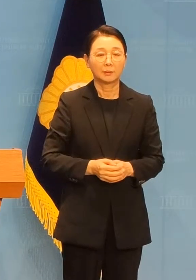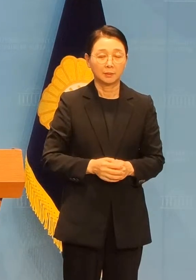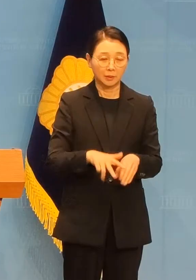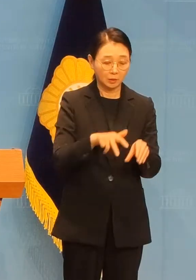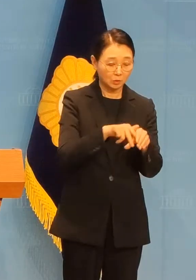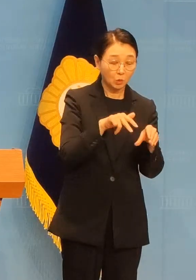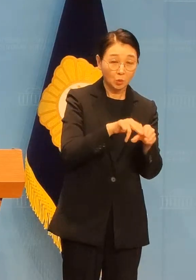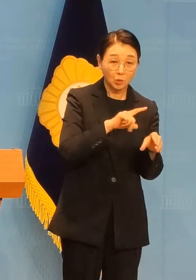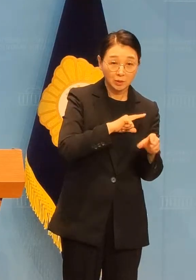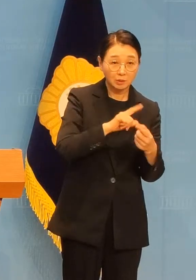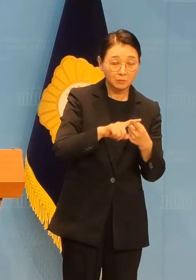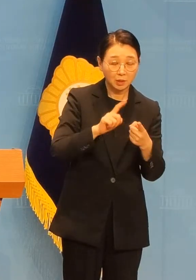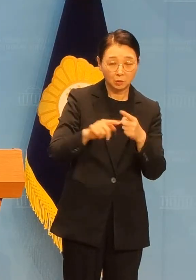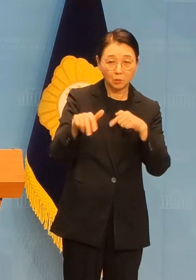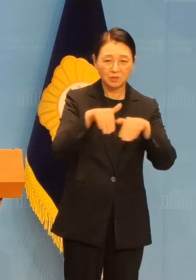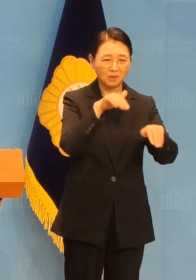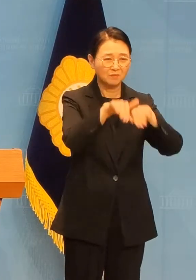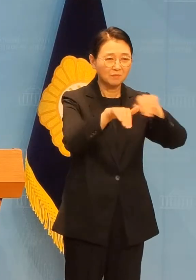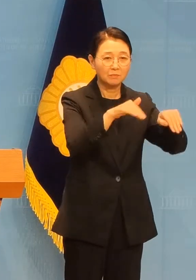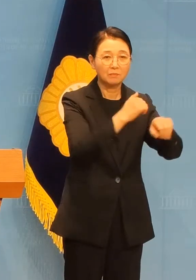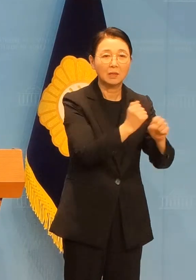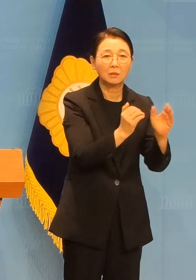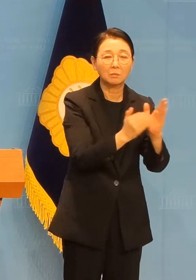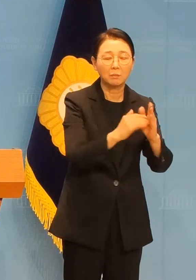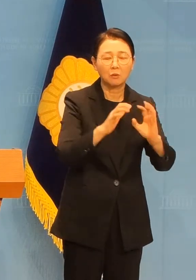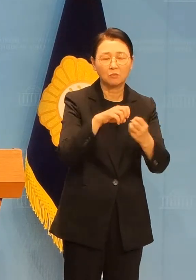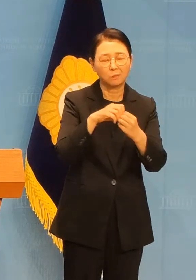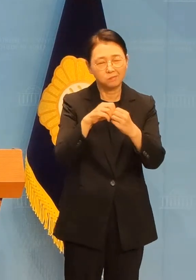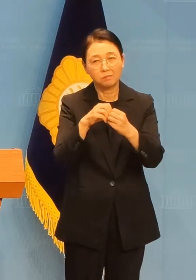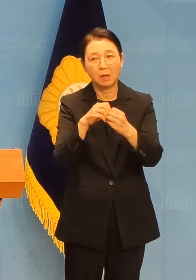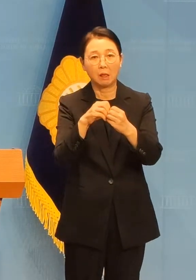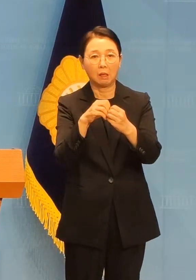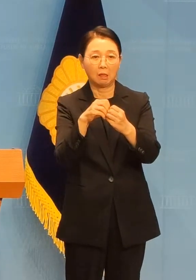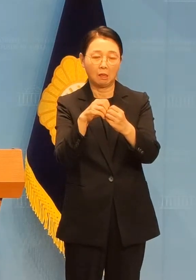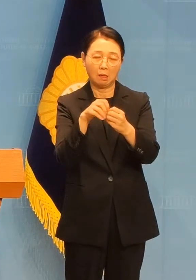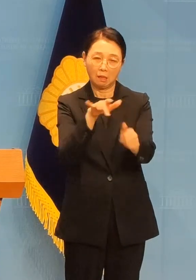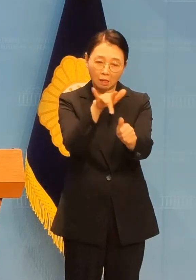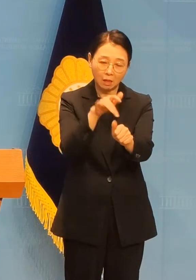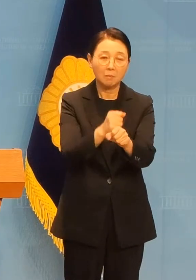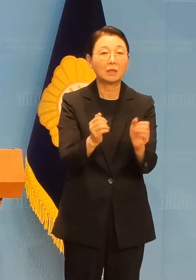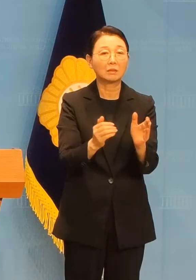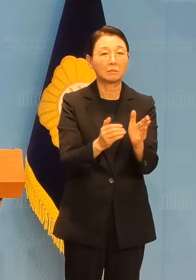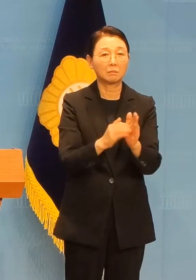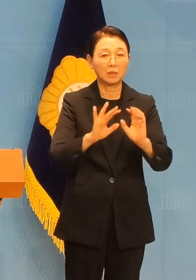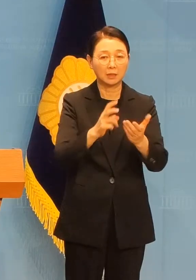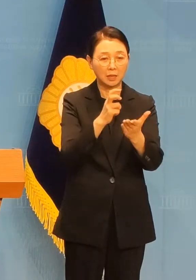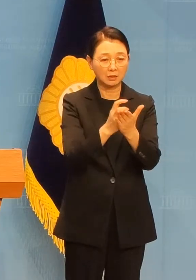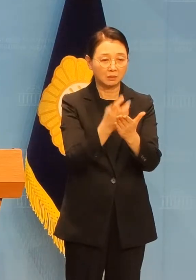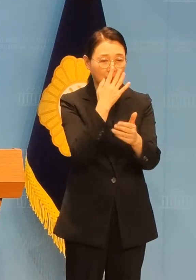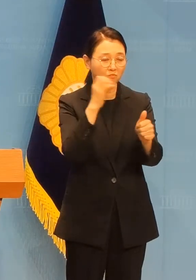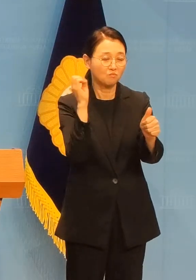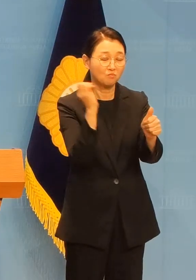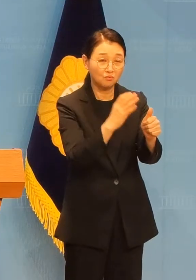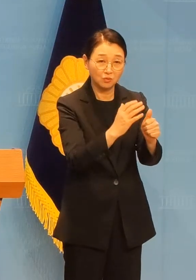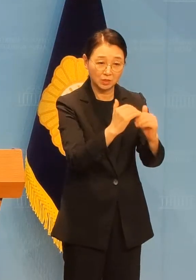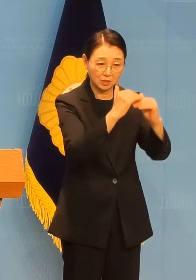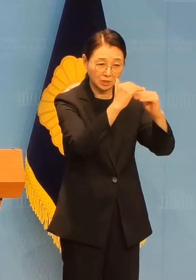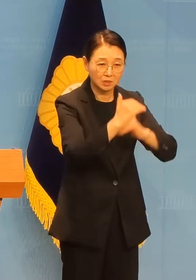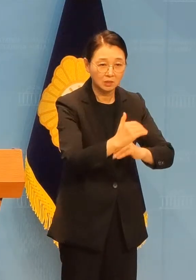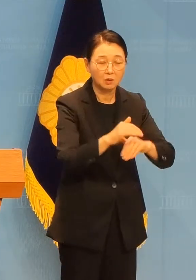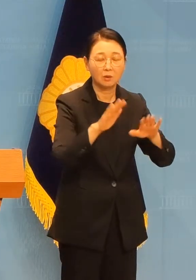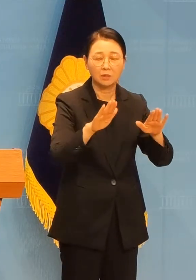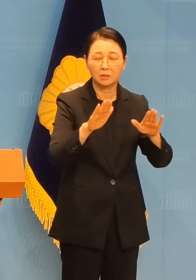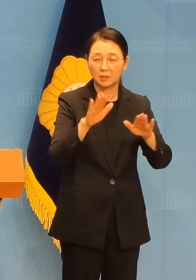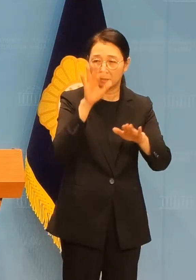종교의 이름으로 정치에 개입하고 국정농단을 하고 헌정 질서를 훼손한 사례들이 더 이상 묵과할 수